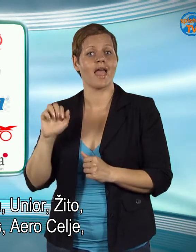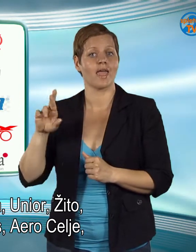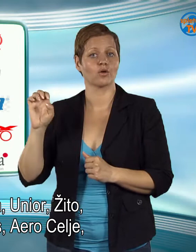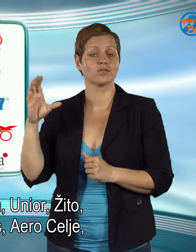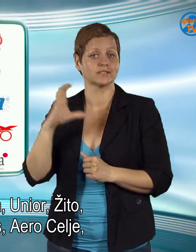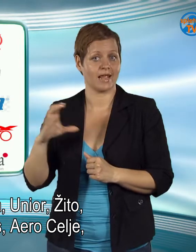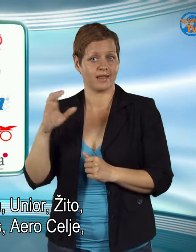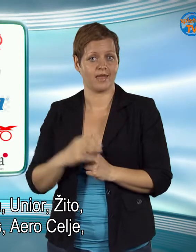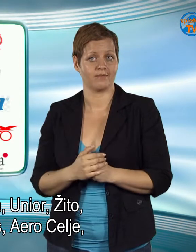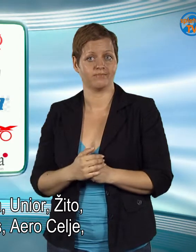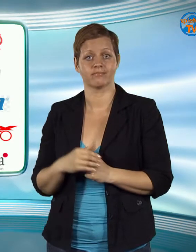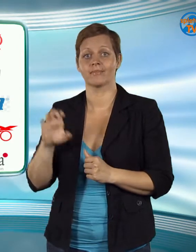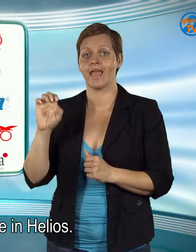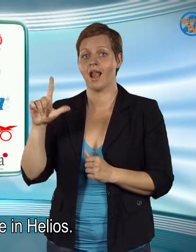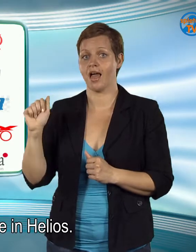Aero Celje, Elan,